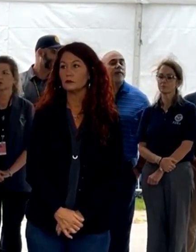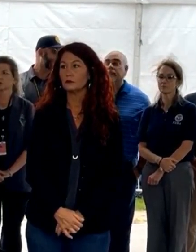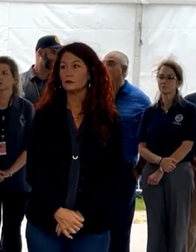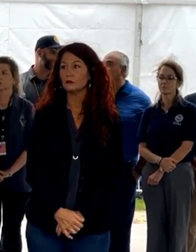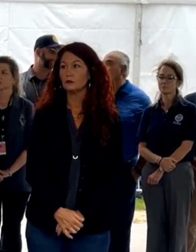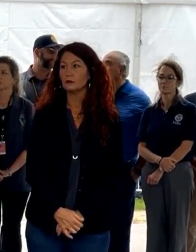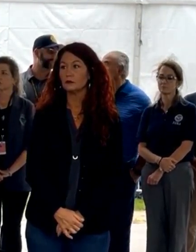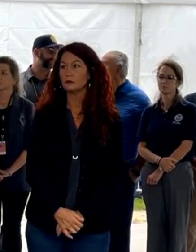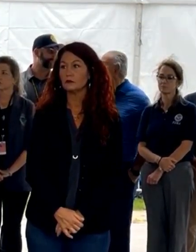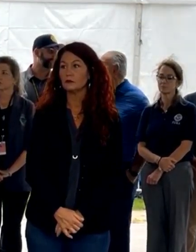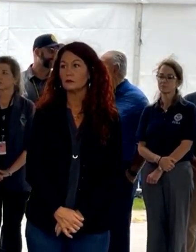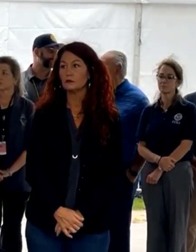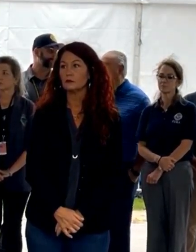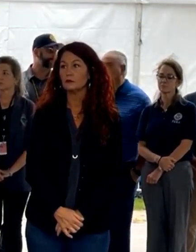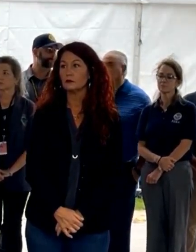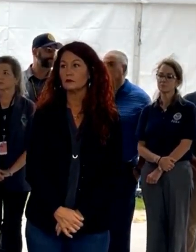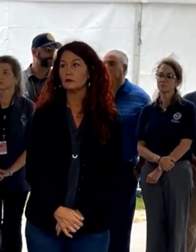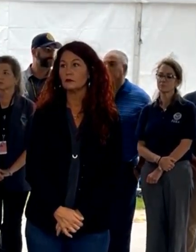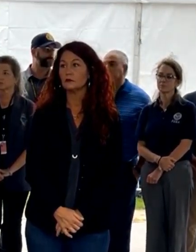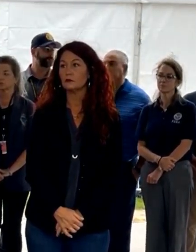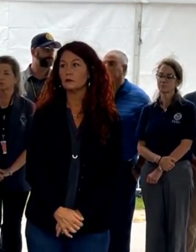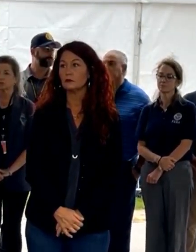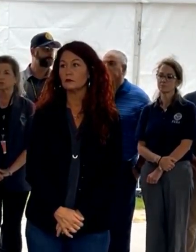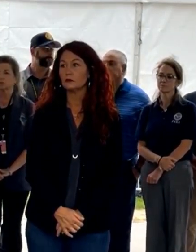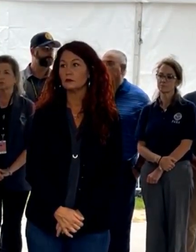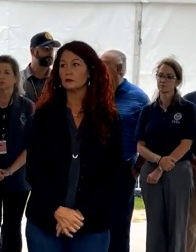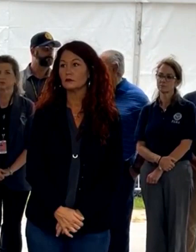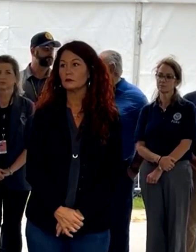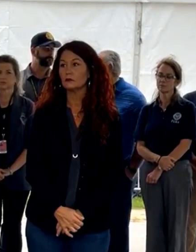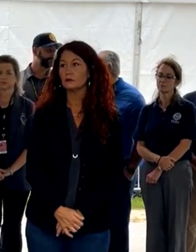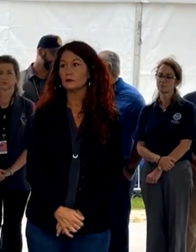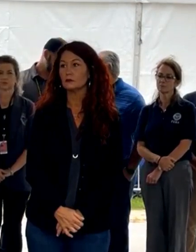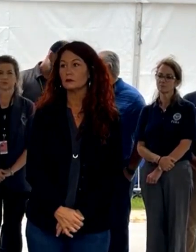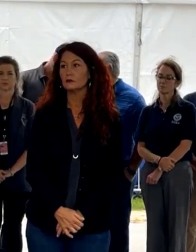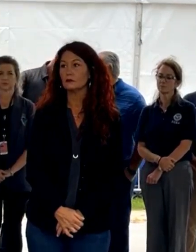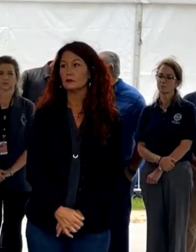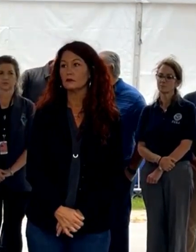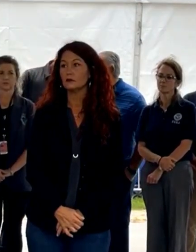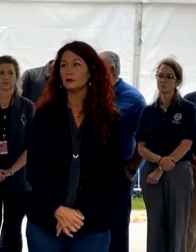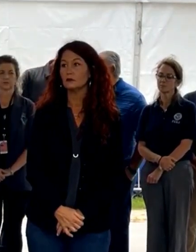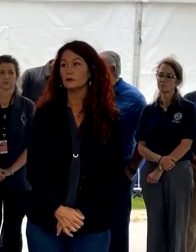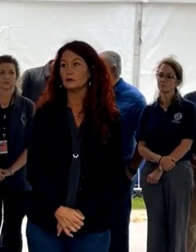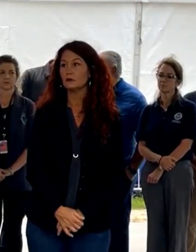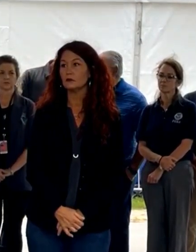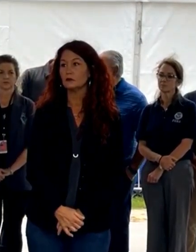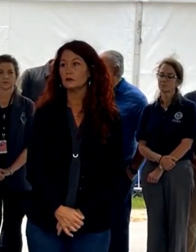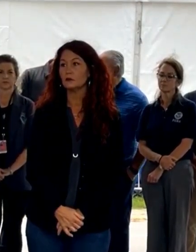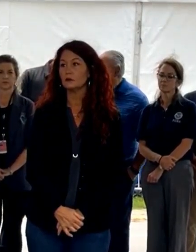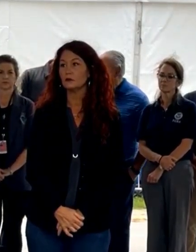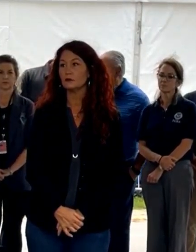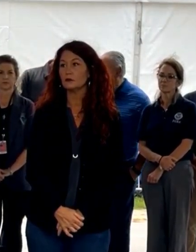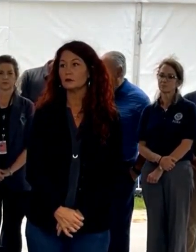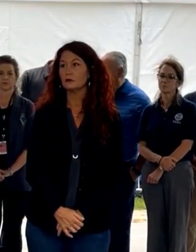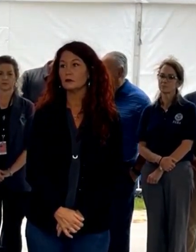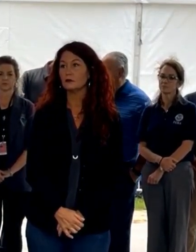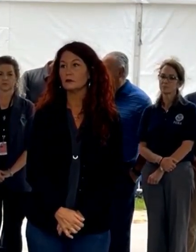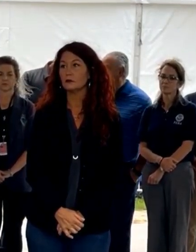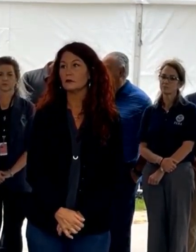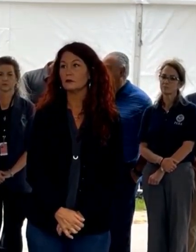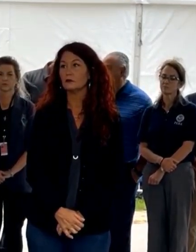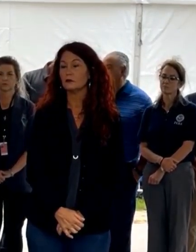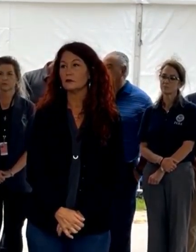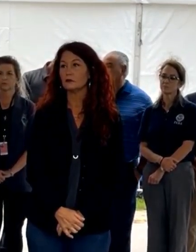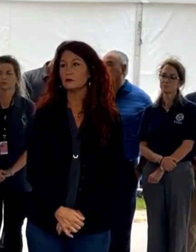las actualizaciones y por favor que estén preparados para estar sin electricidad posiblemente durante unos